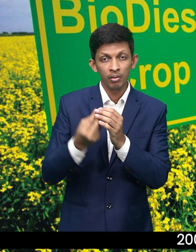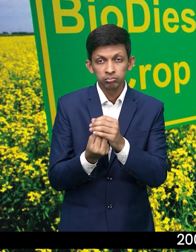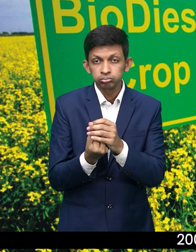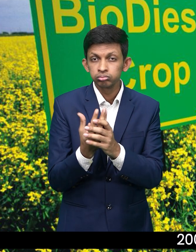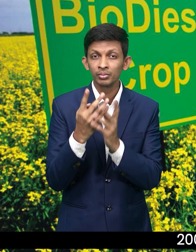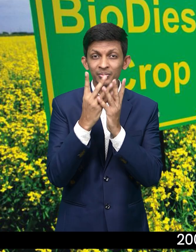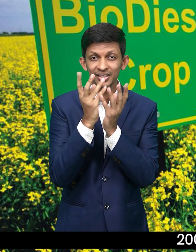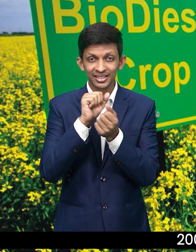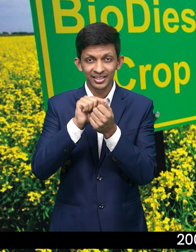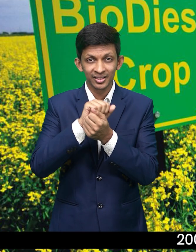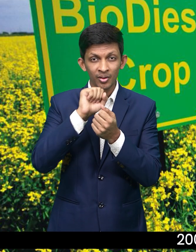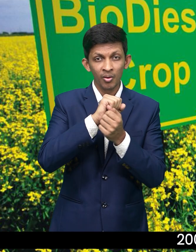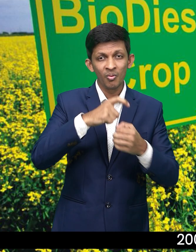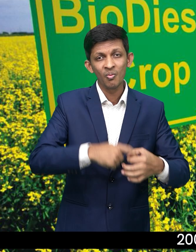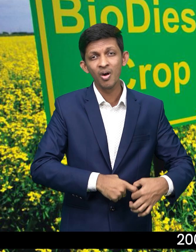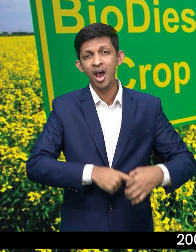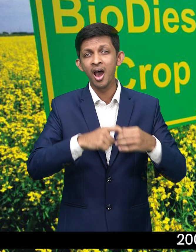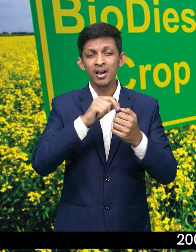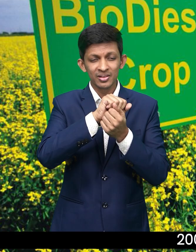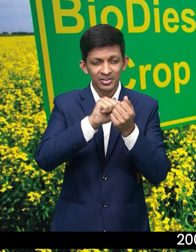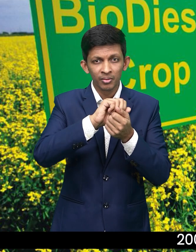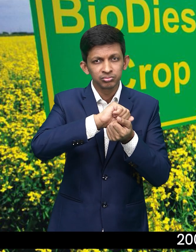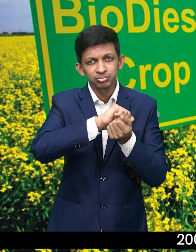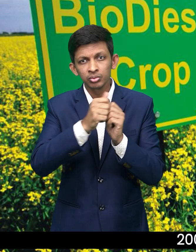जमीन का चयन किया है।